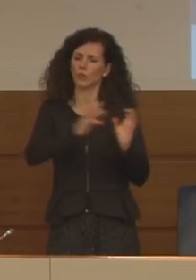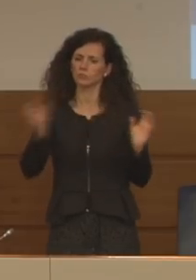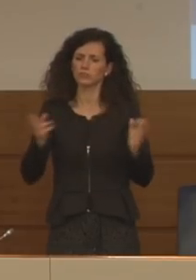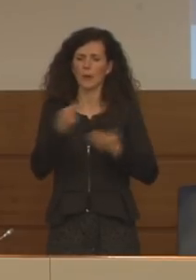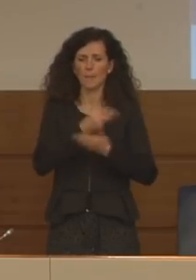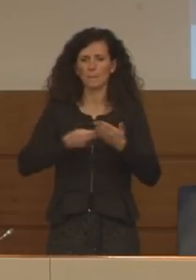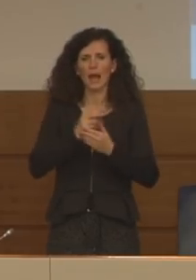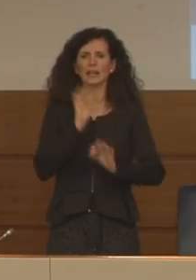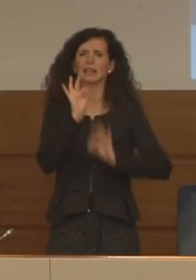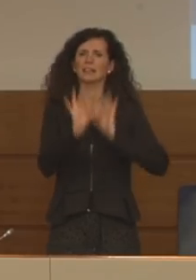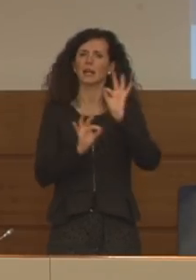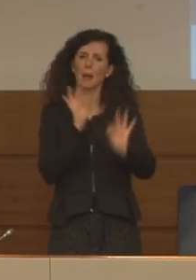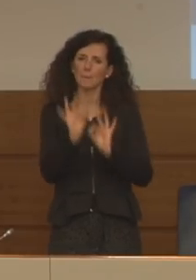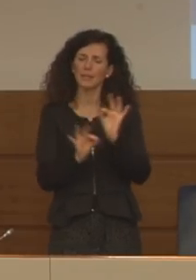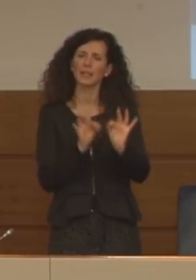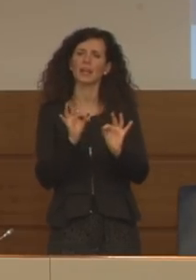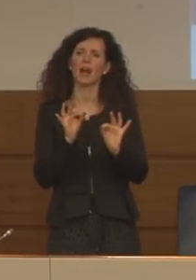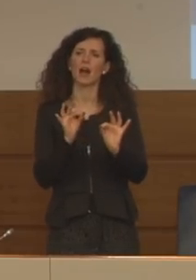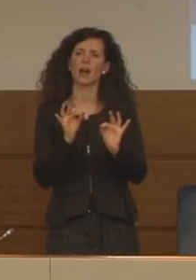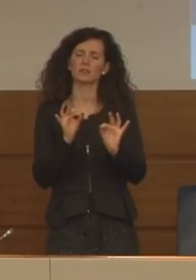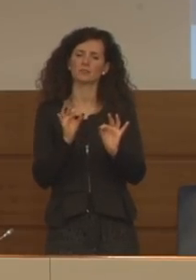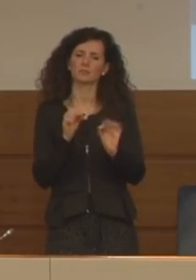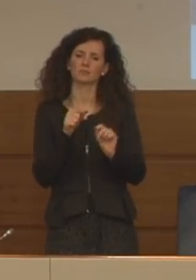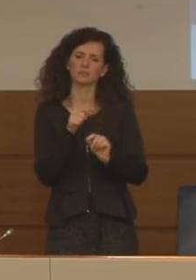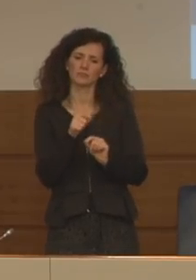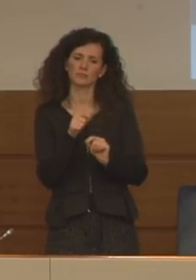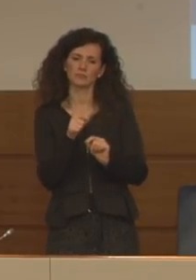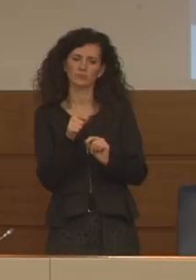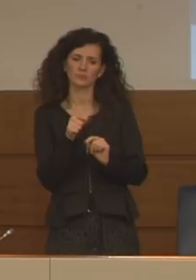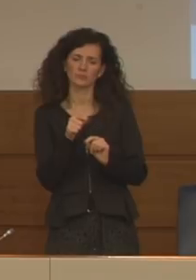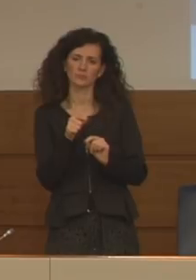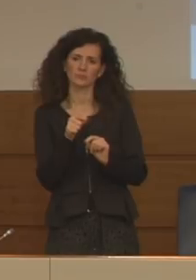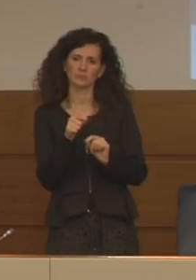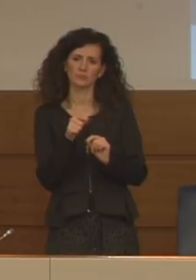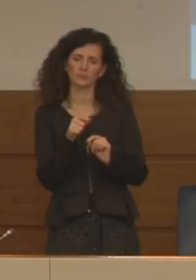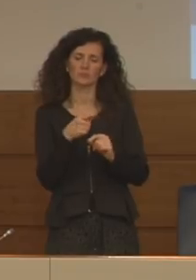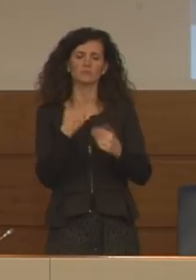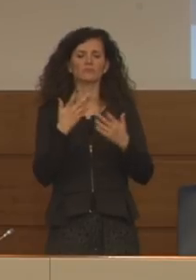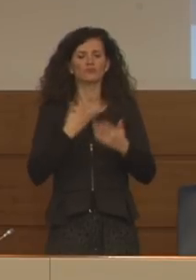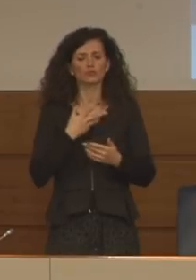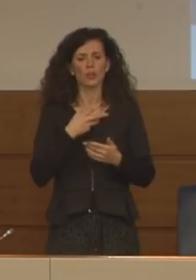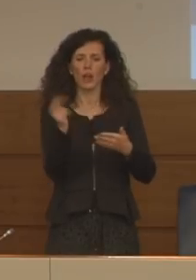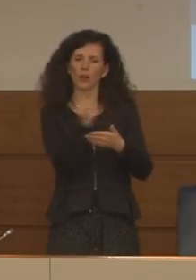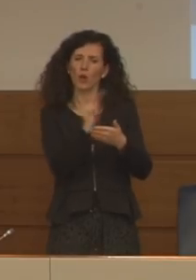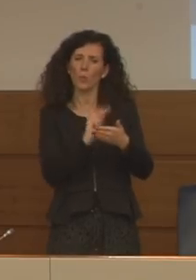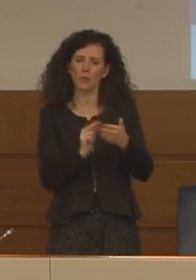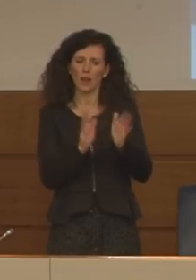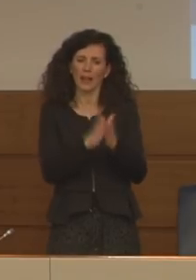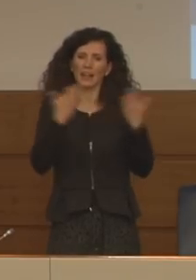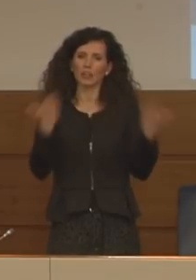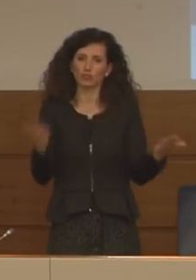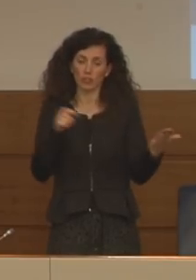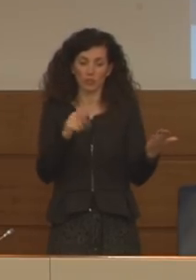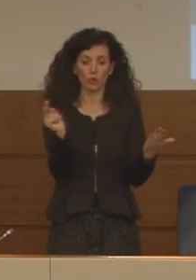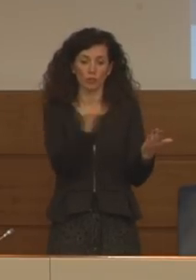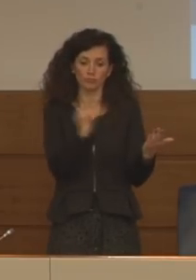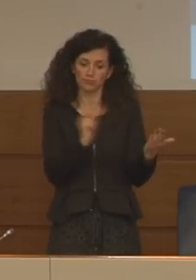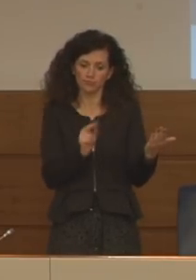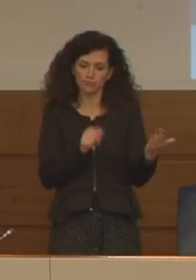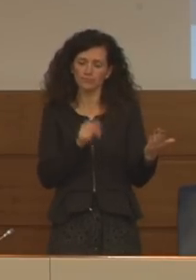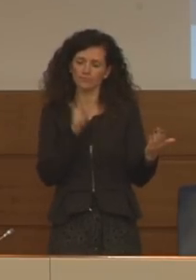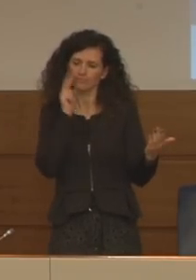o la ripetizione di di compilazione dei registri che possono comportare